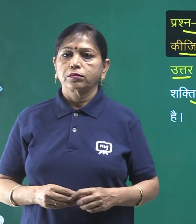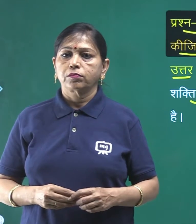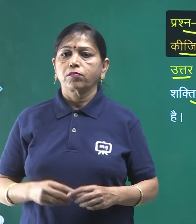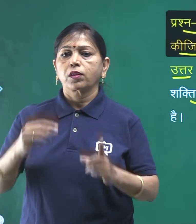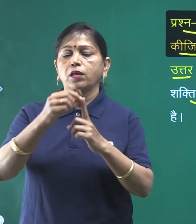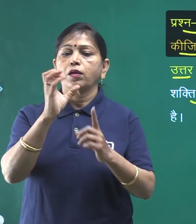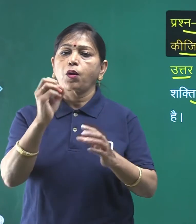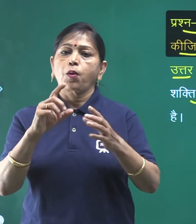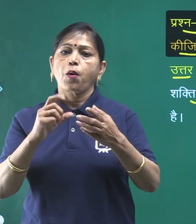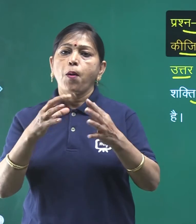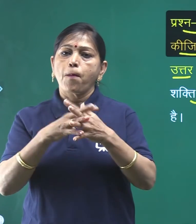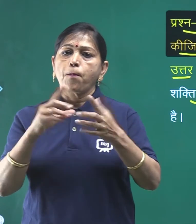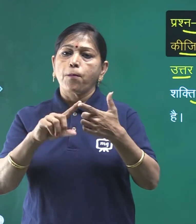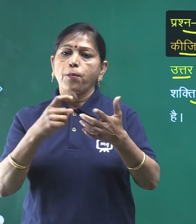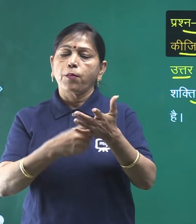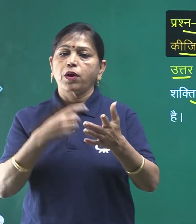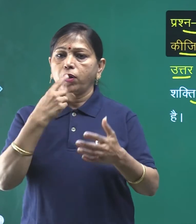शक्ति कहते हैं।